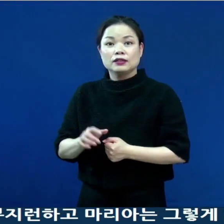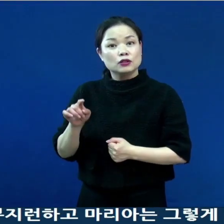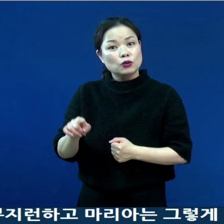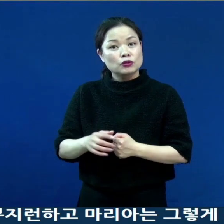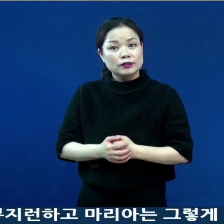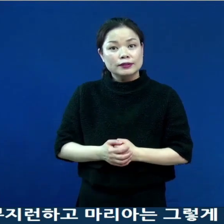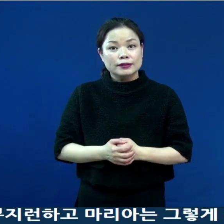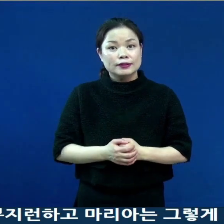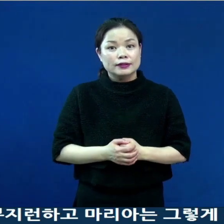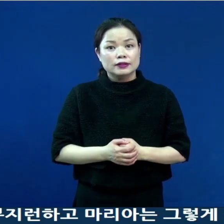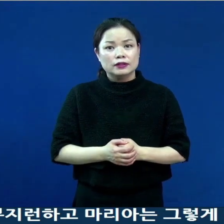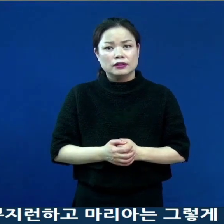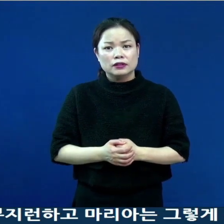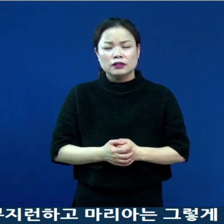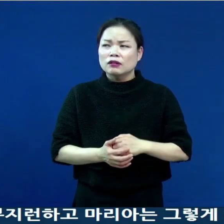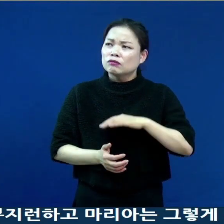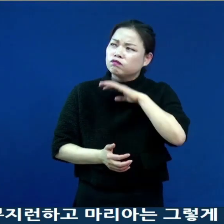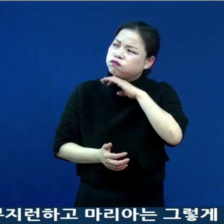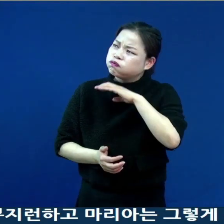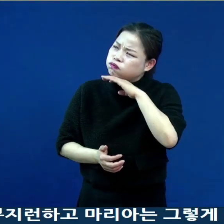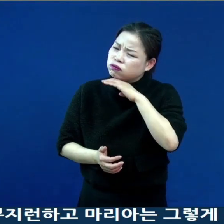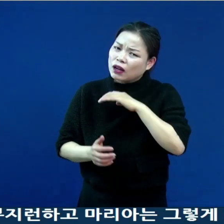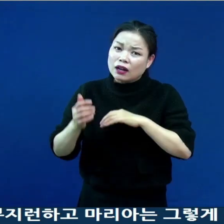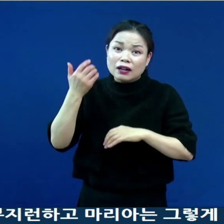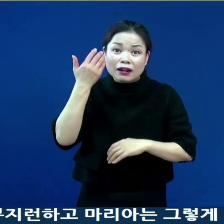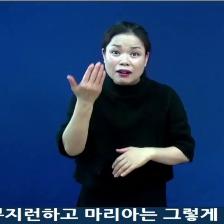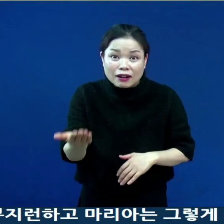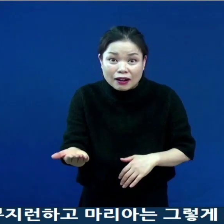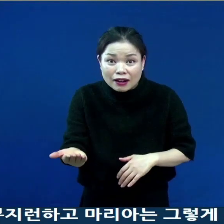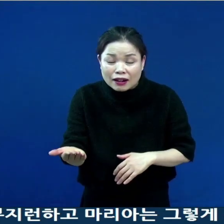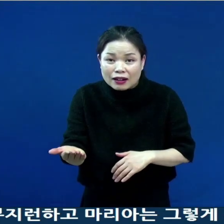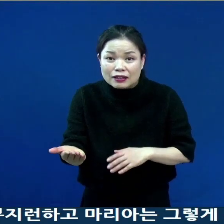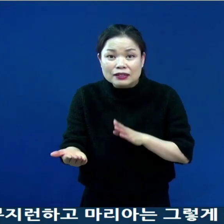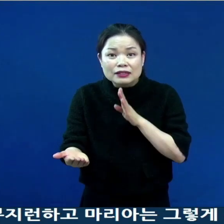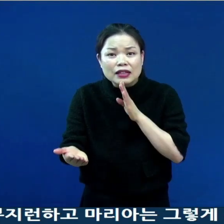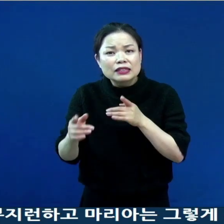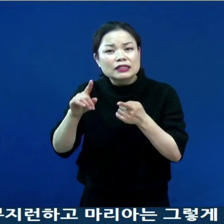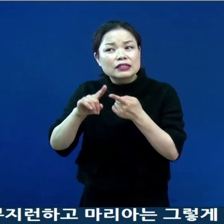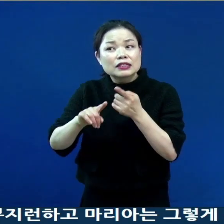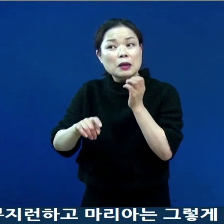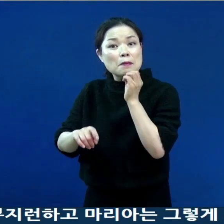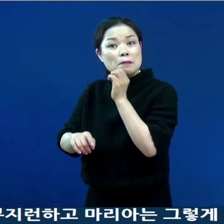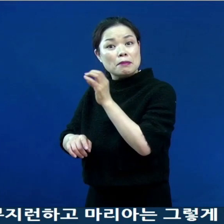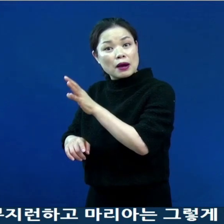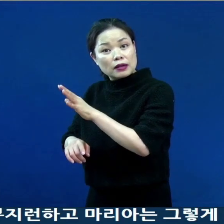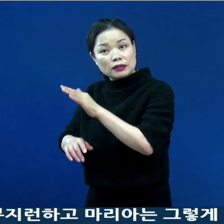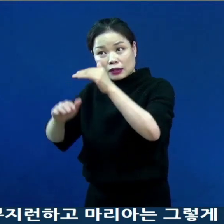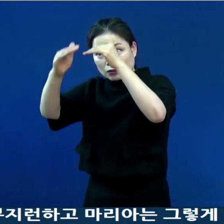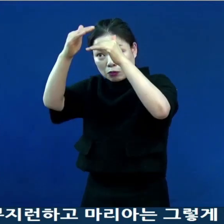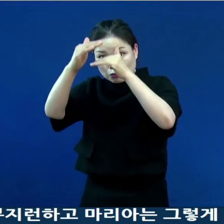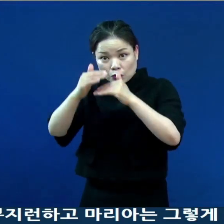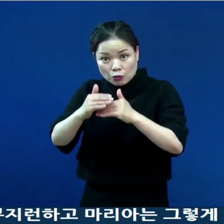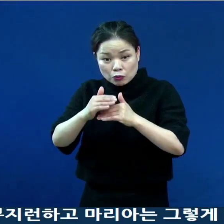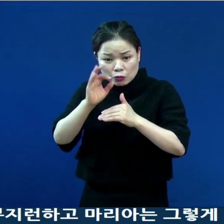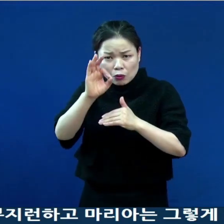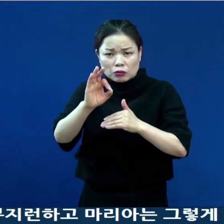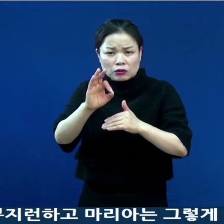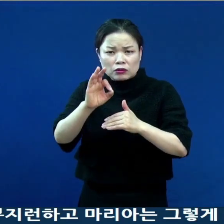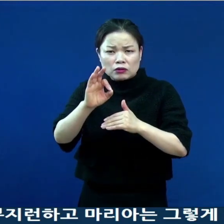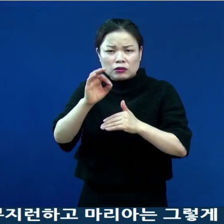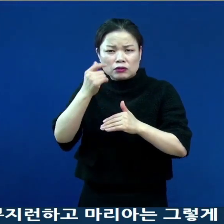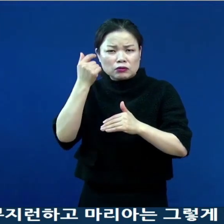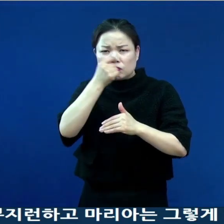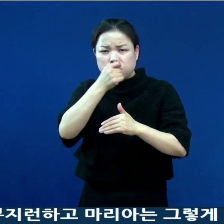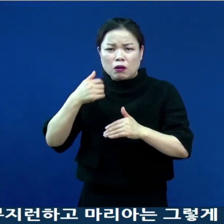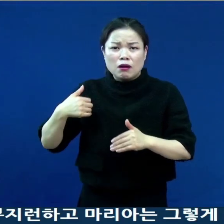이것이 투정인지 아니면 사실을 그냥 얘기하는 건지 본문만 봐갖고는 정확히 판단이 안